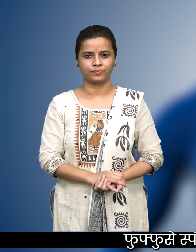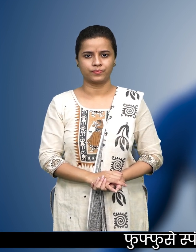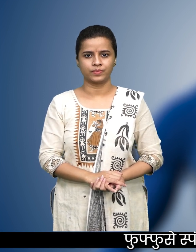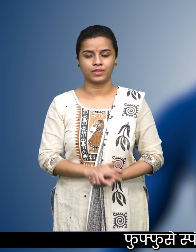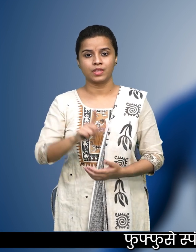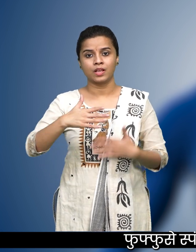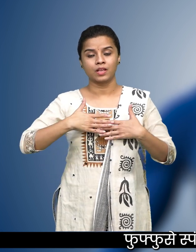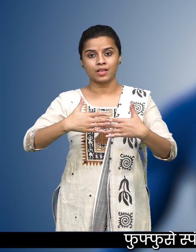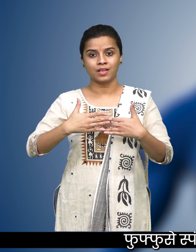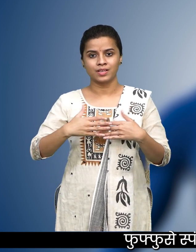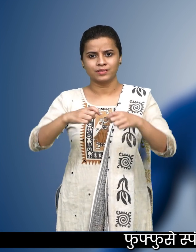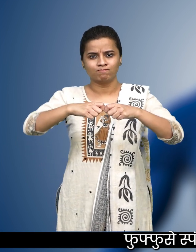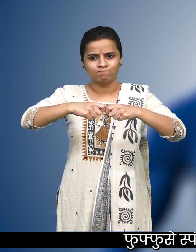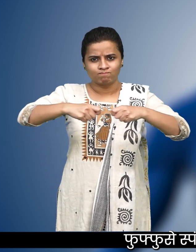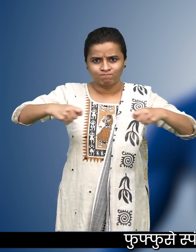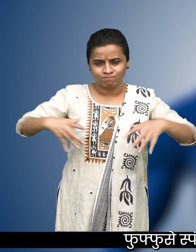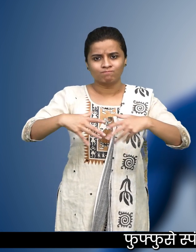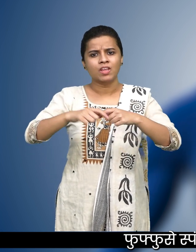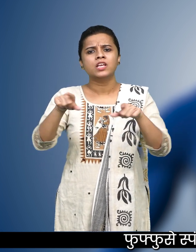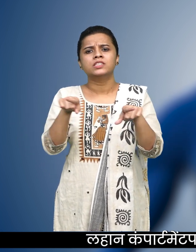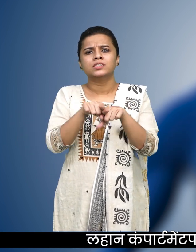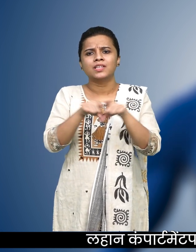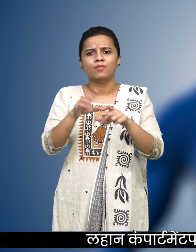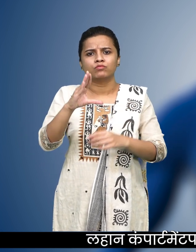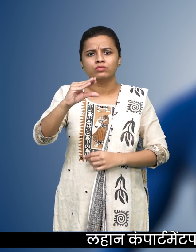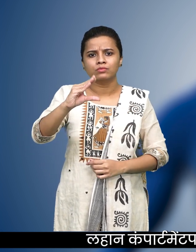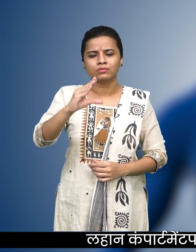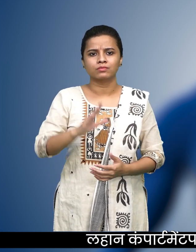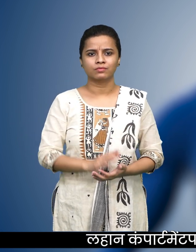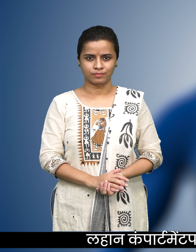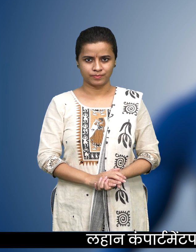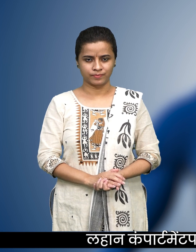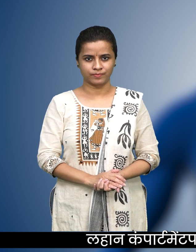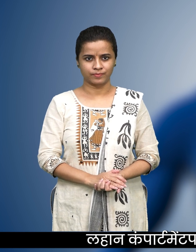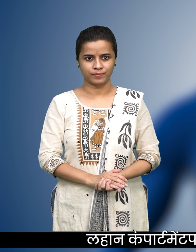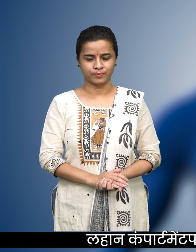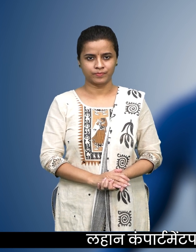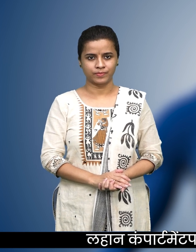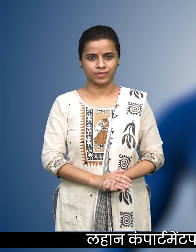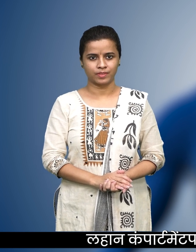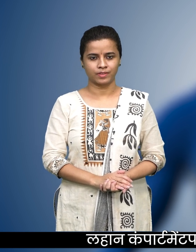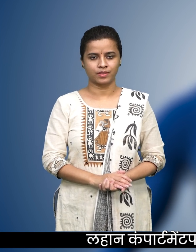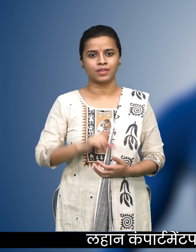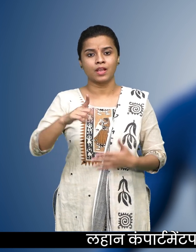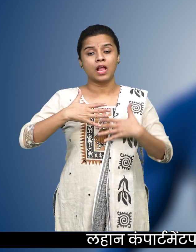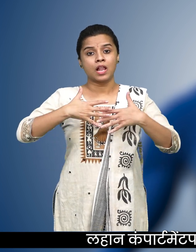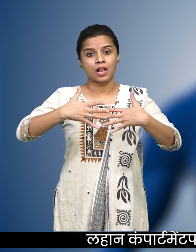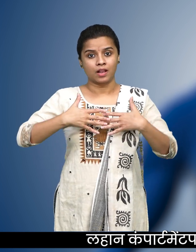फुफ्फुसे स्पंजसारखी लवचिक असतात. फुफ्फुसे अनेक लहान कंपार्टमेंटपासून बनलेले असतात, ज्याला अल्व्होली